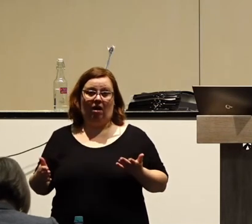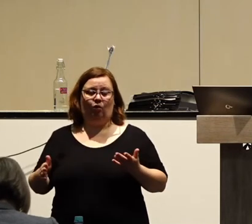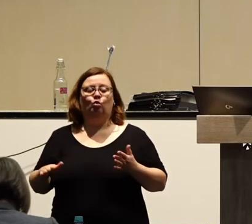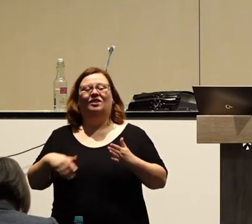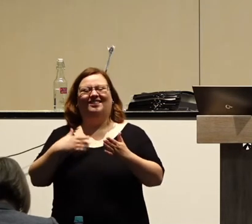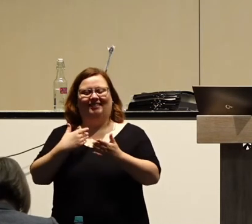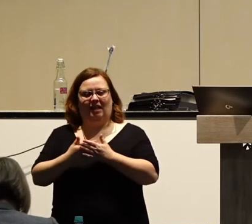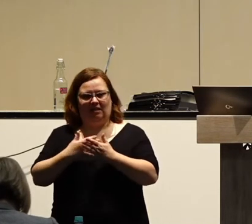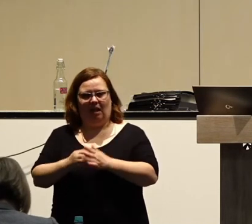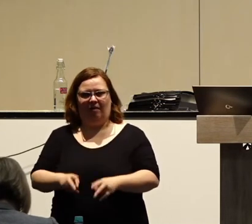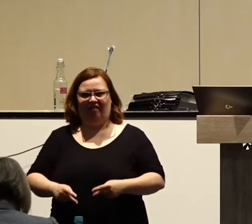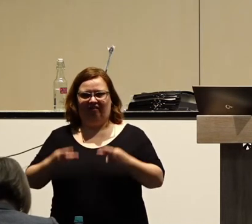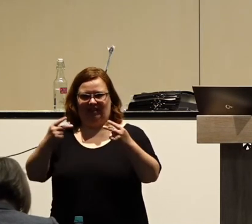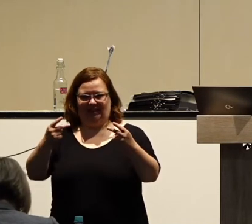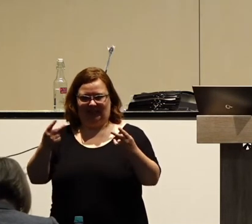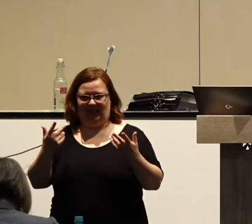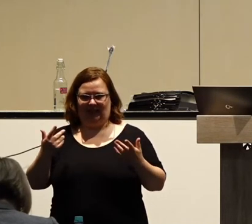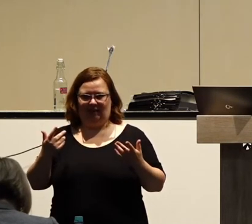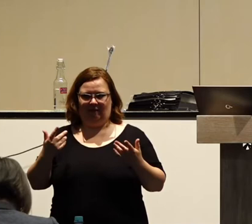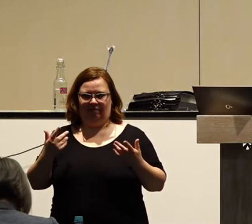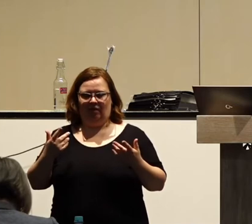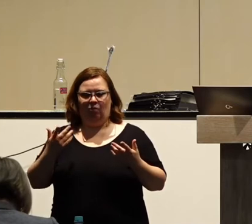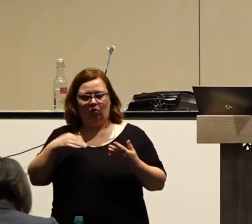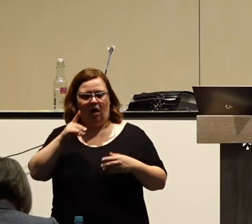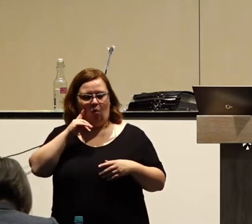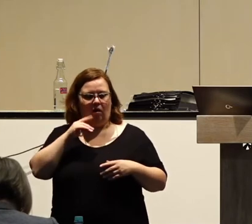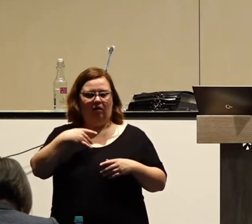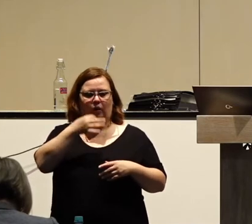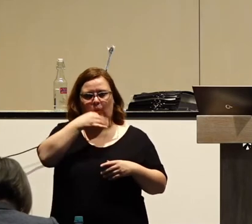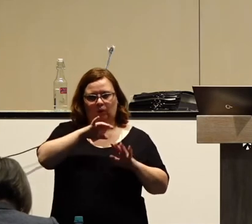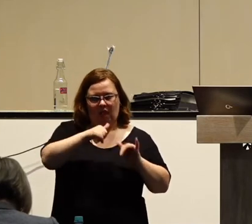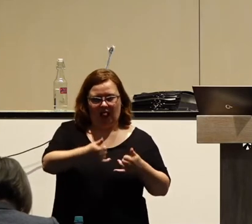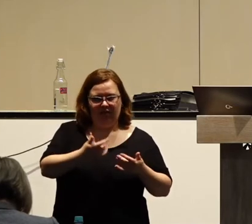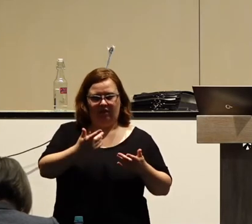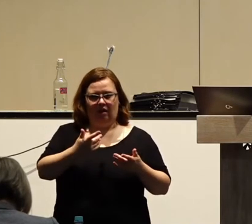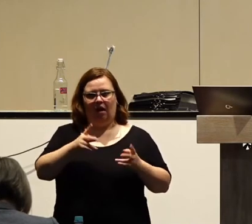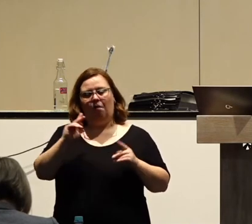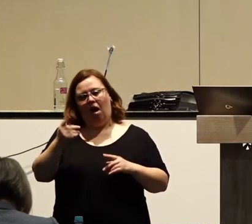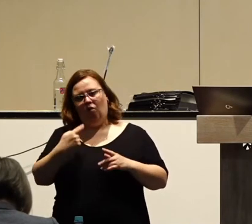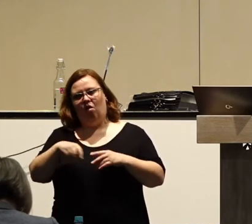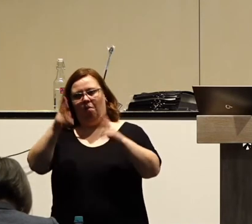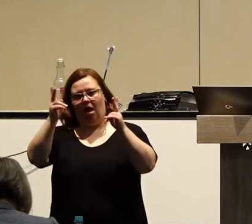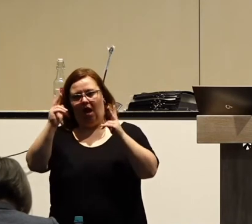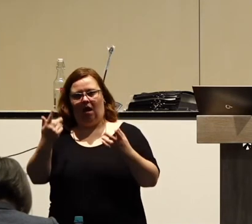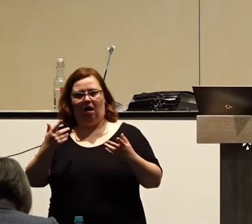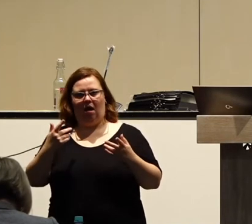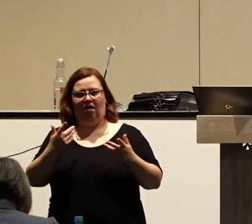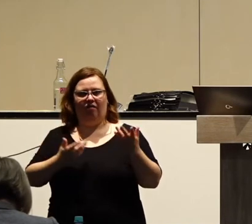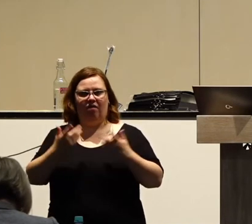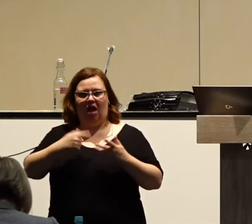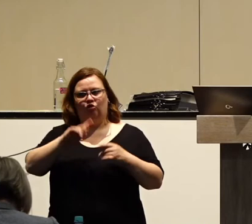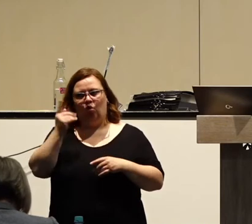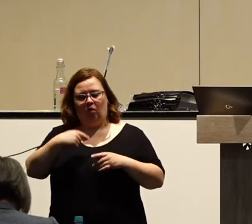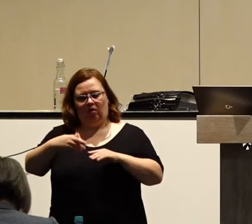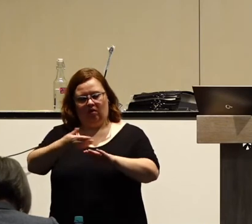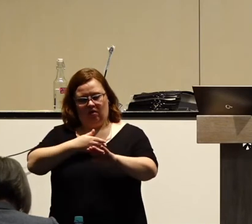deswegen ist es ganz wichtig, dass die Akteure vor Ort von der Jugendhilfe, aber auch die Lehrerinnen und Lehrer vielleicht noch